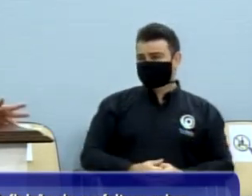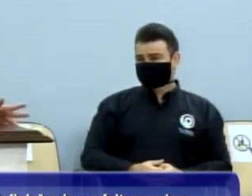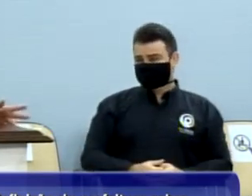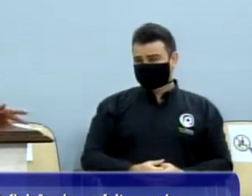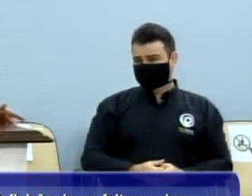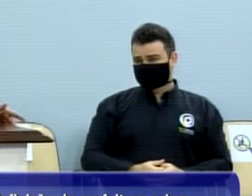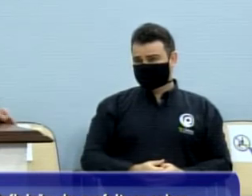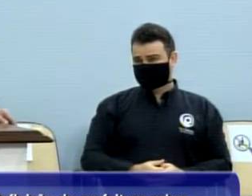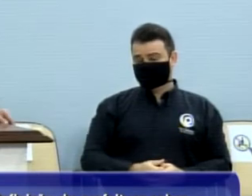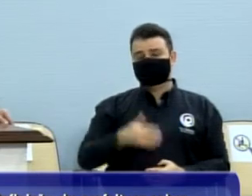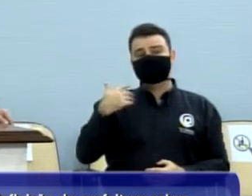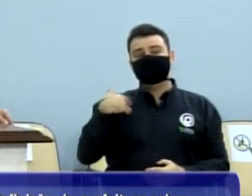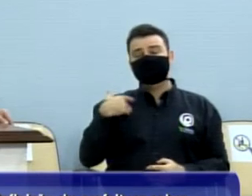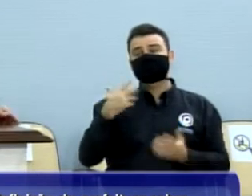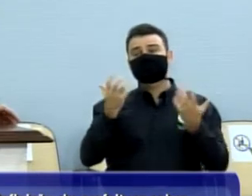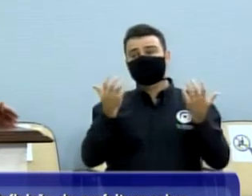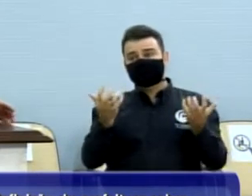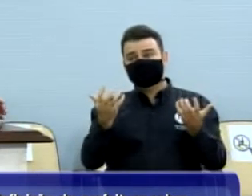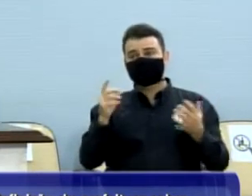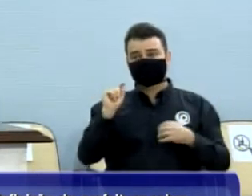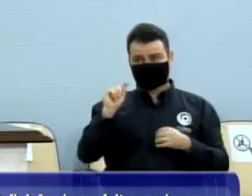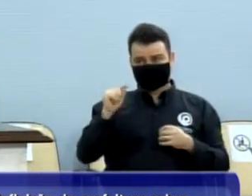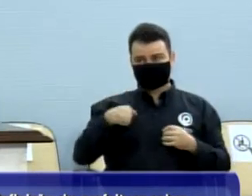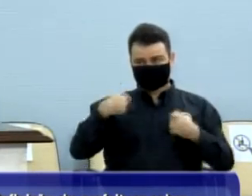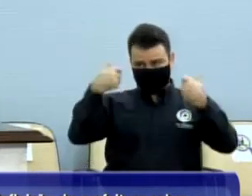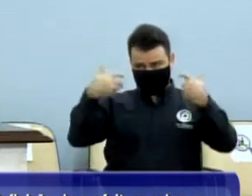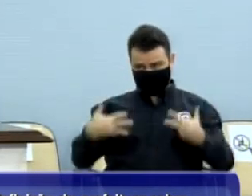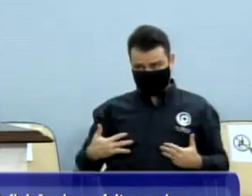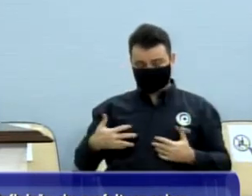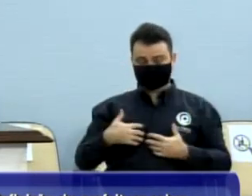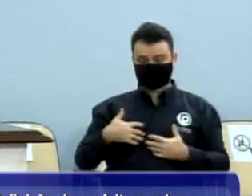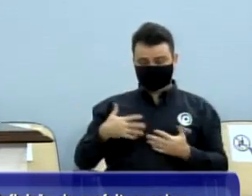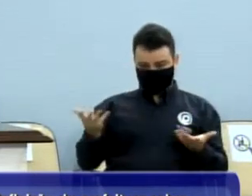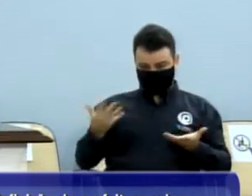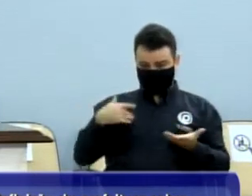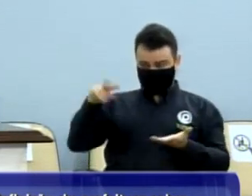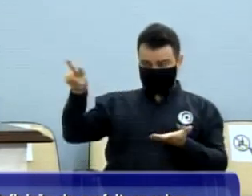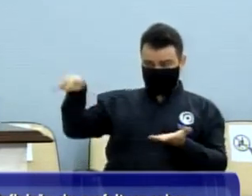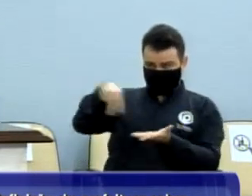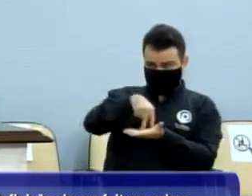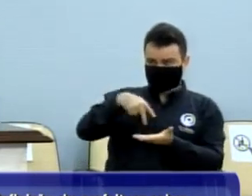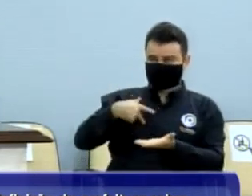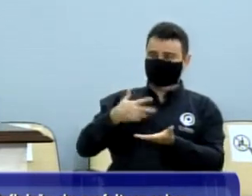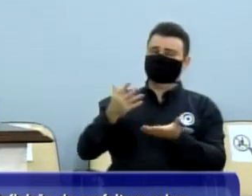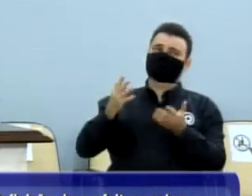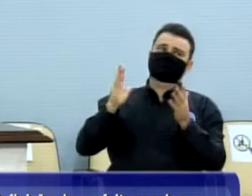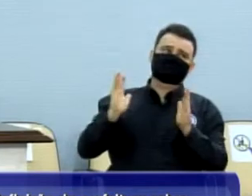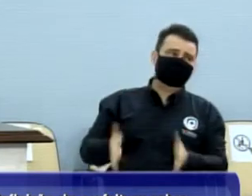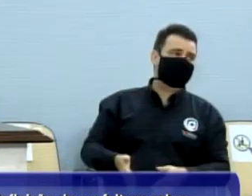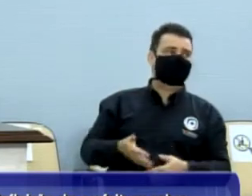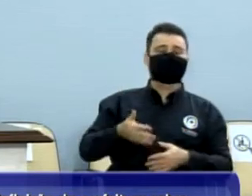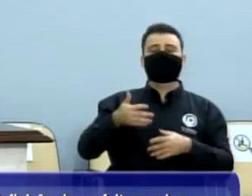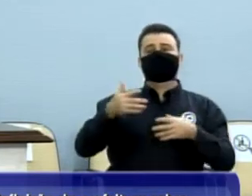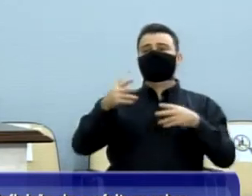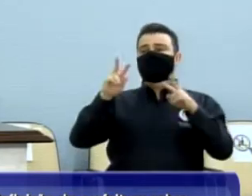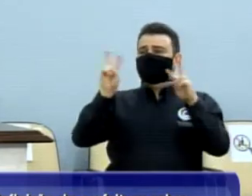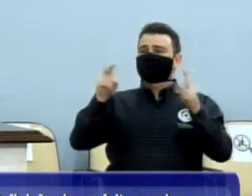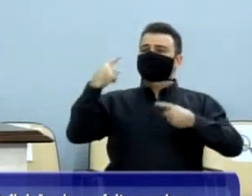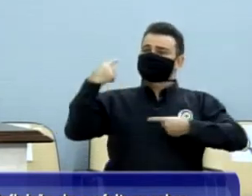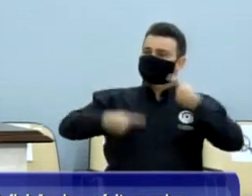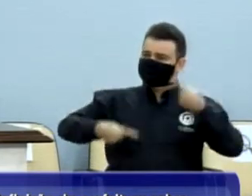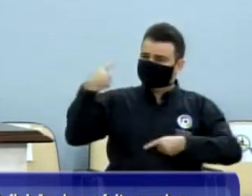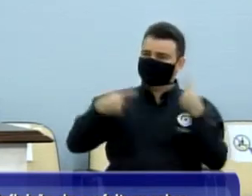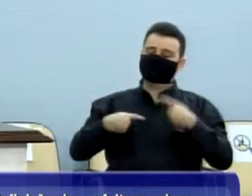estou propondo aqui? Eu acho que vim aqui no microfone, nós já viemos, nós já gritamos, nós já discutimos, nós